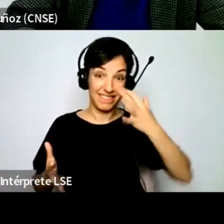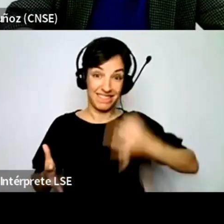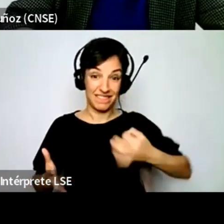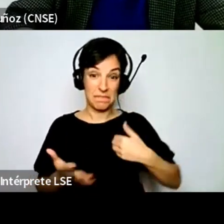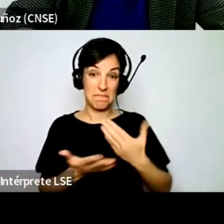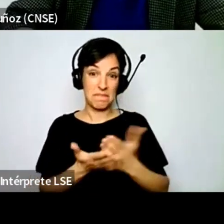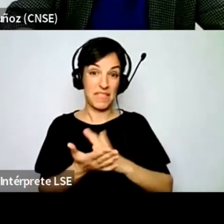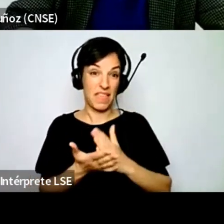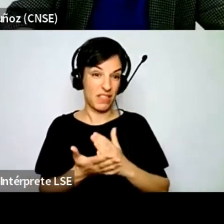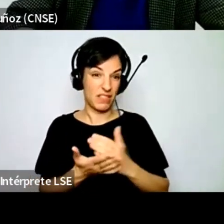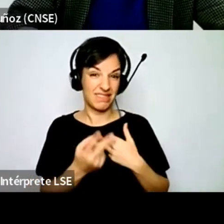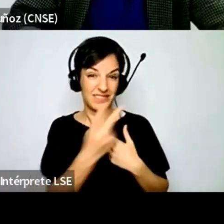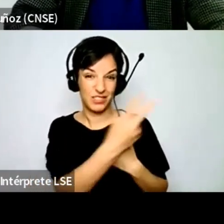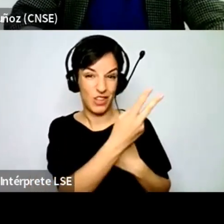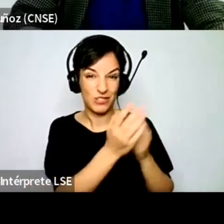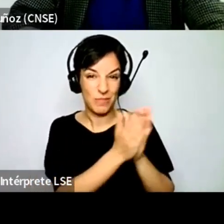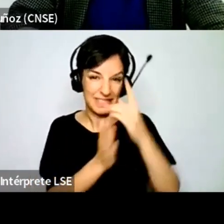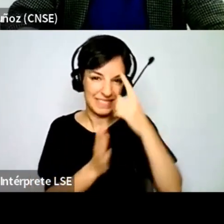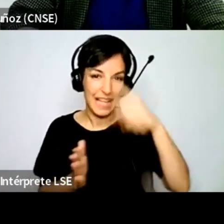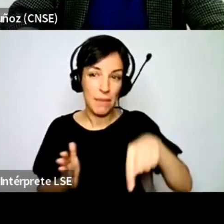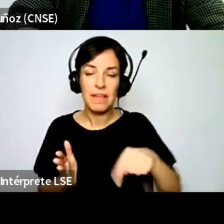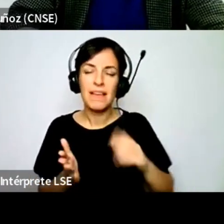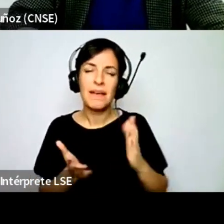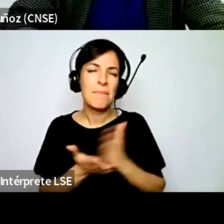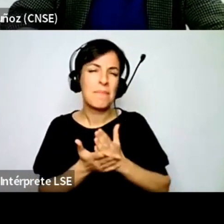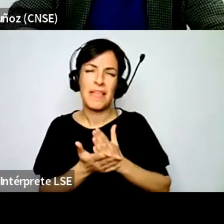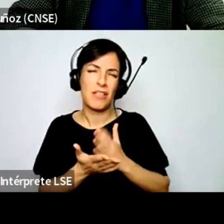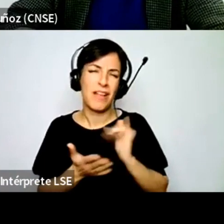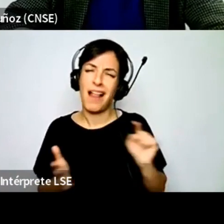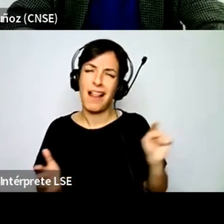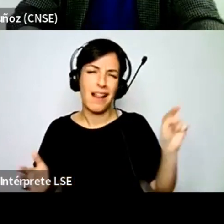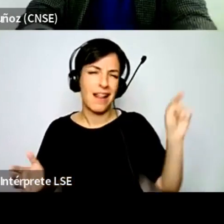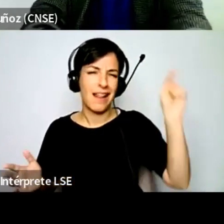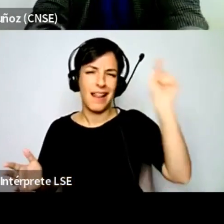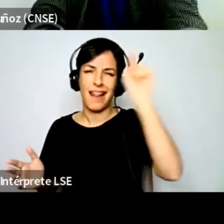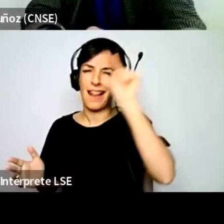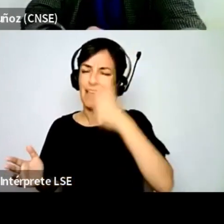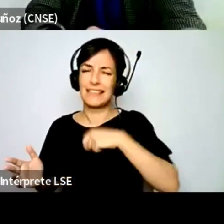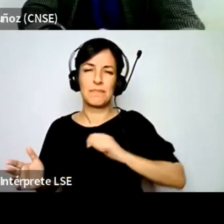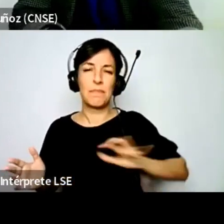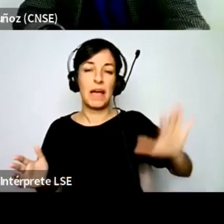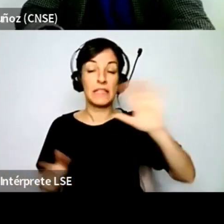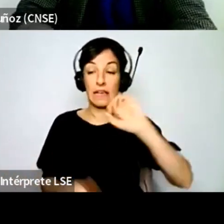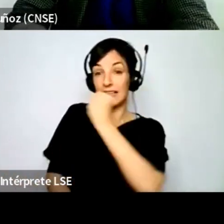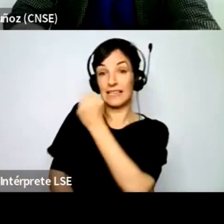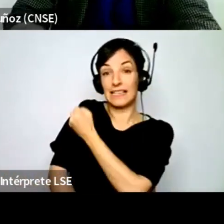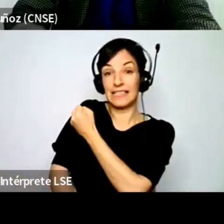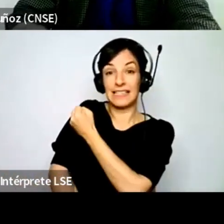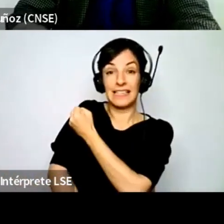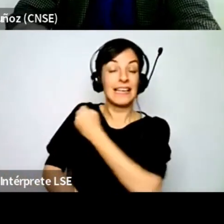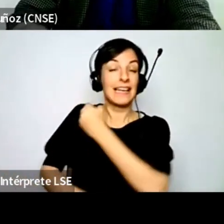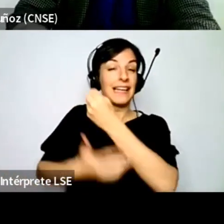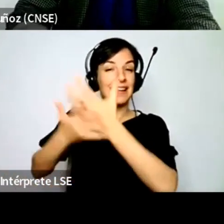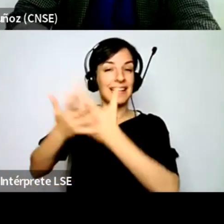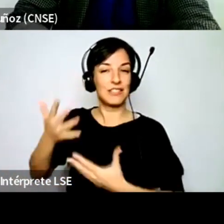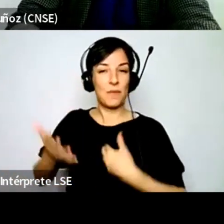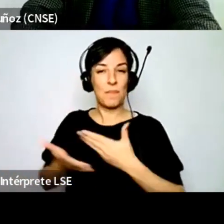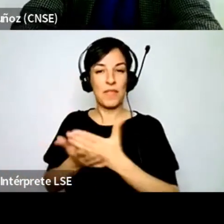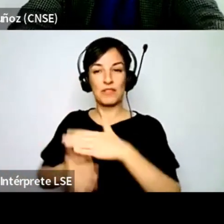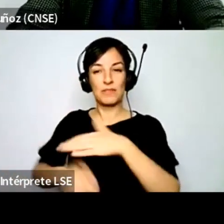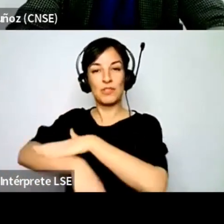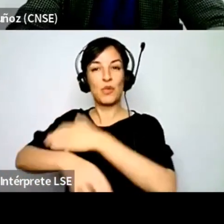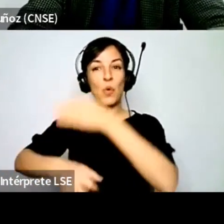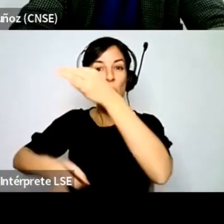mis compañeras, ¿no?, que hay mediadores en toda España y con estar inscrito en el registro de mediadores del Ministerio de Justicia, digamos que